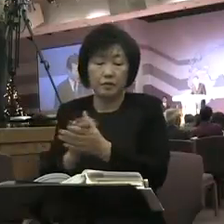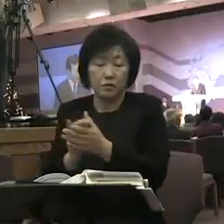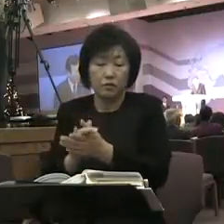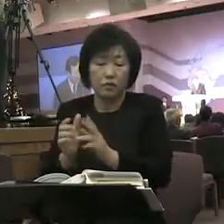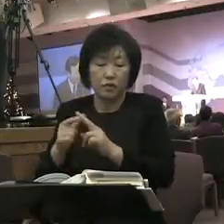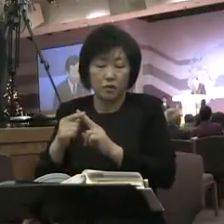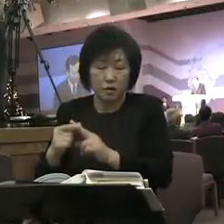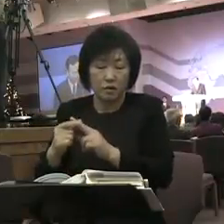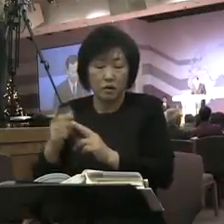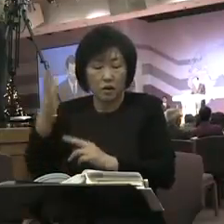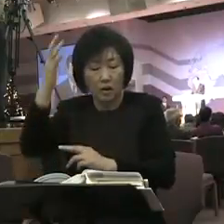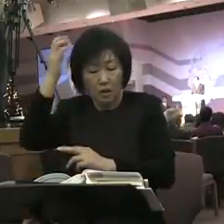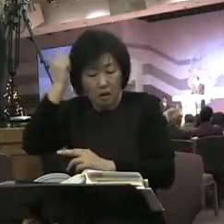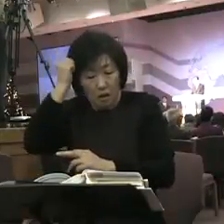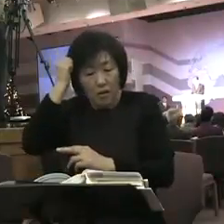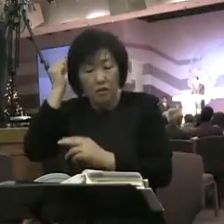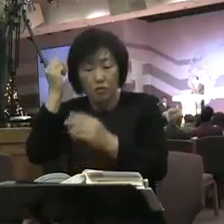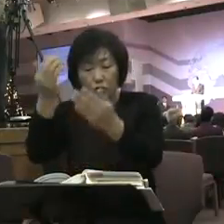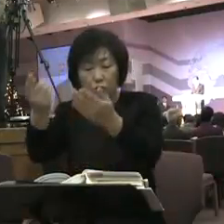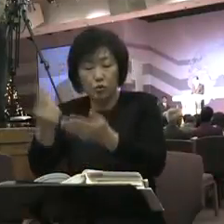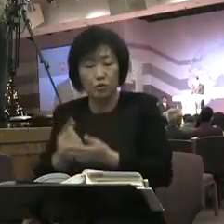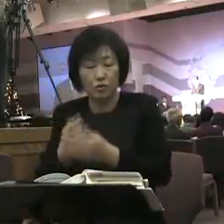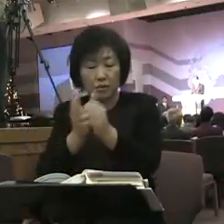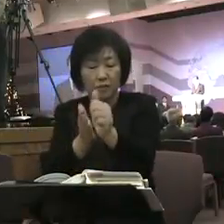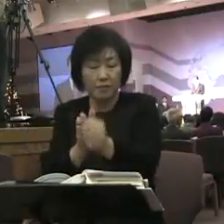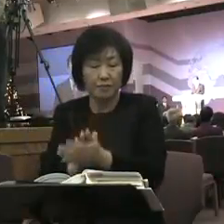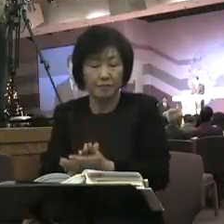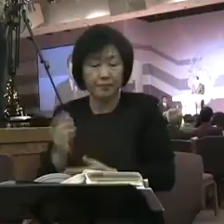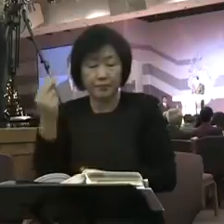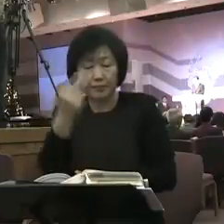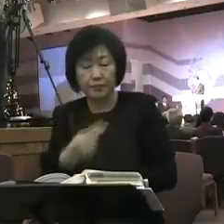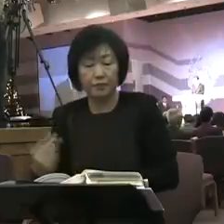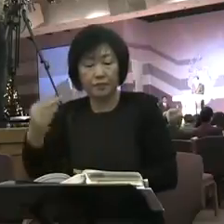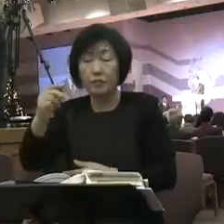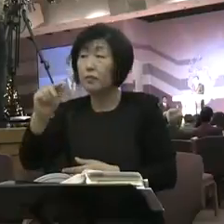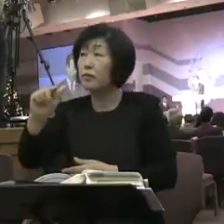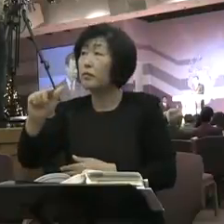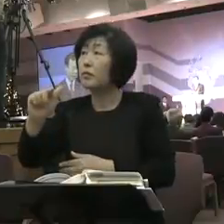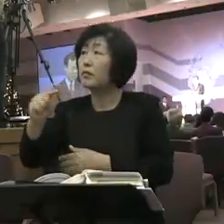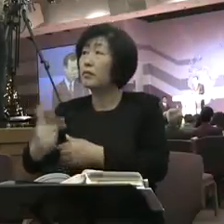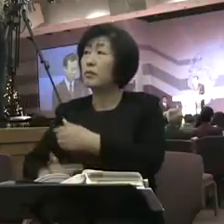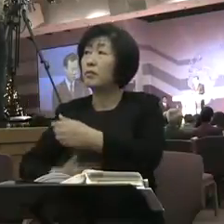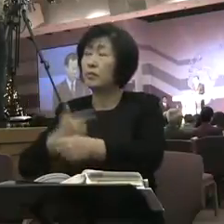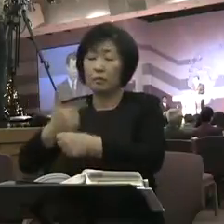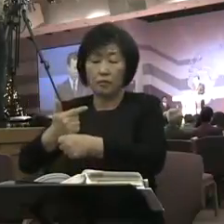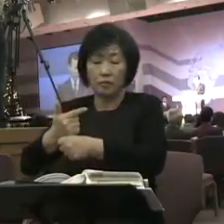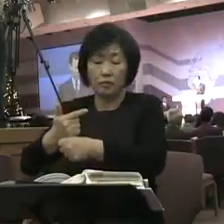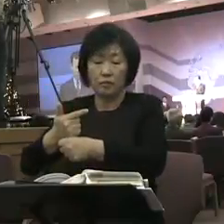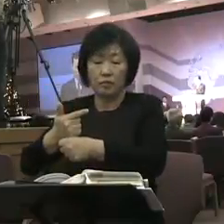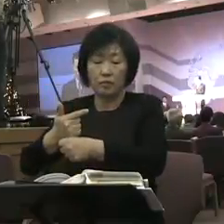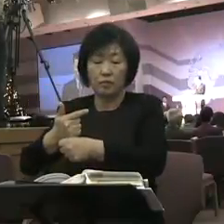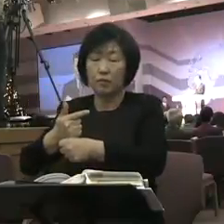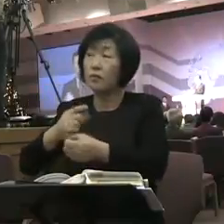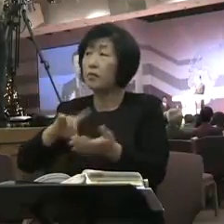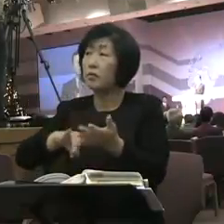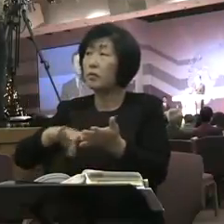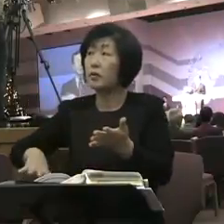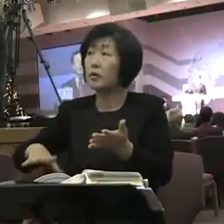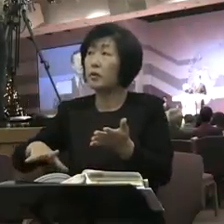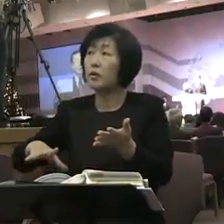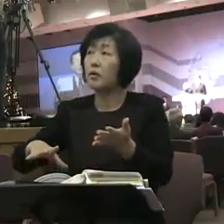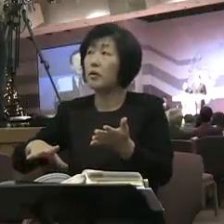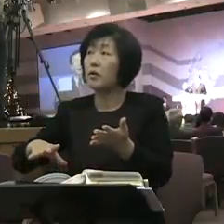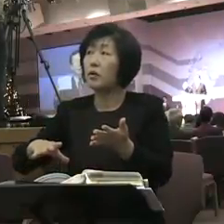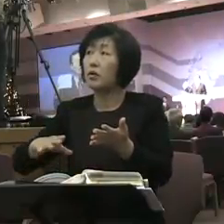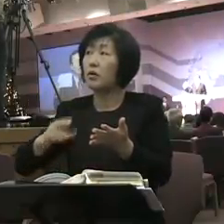꼭 기억하시고 와주시기를 바랍니다. 2006년도 이제 그 텍스 보고용 헌금 통계 신청